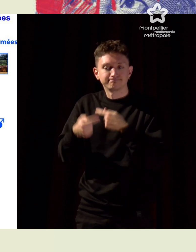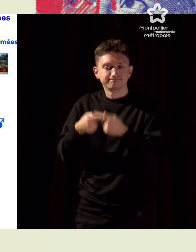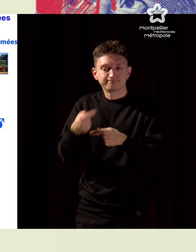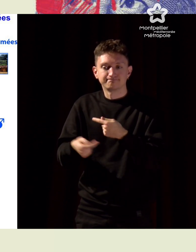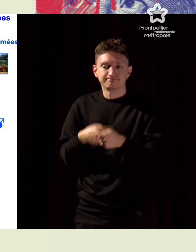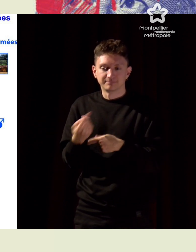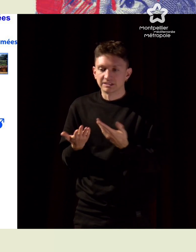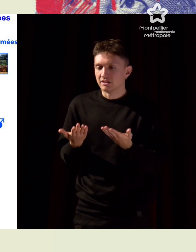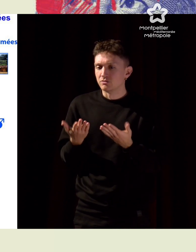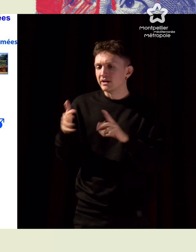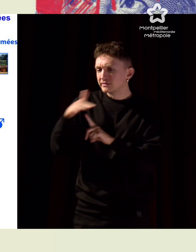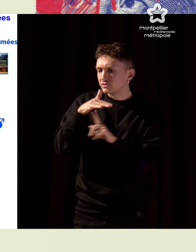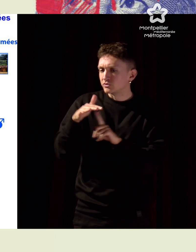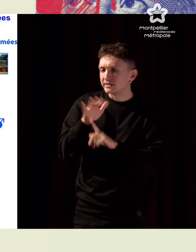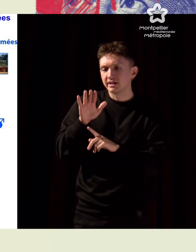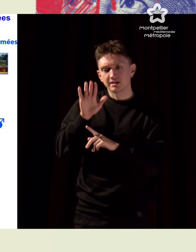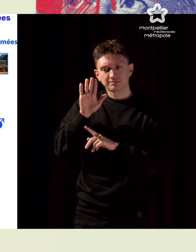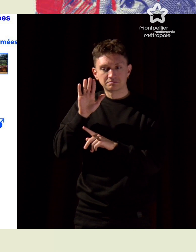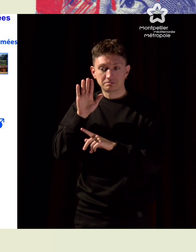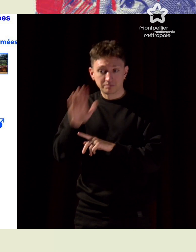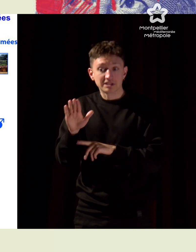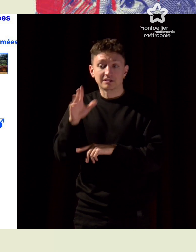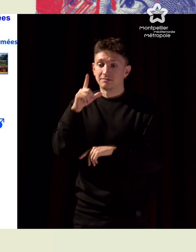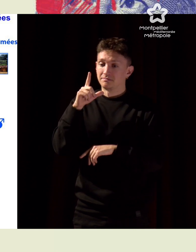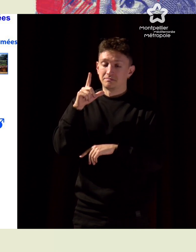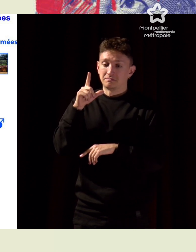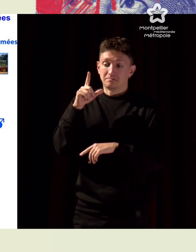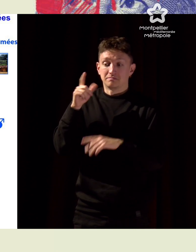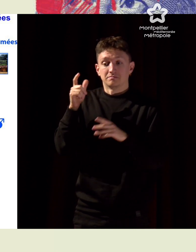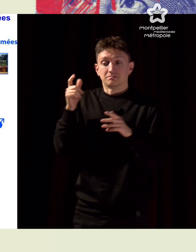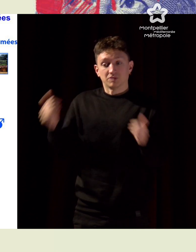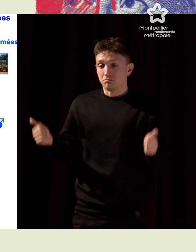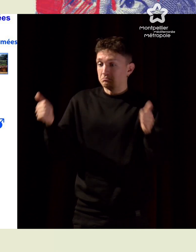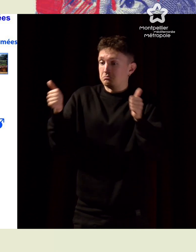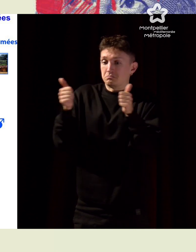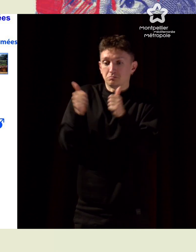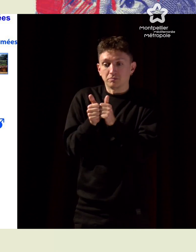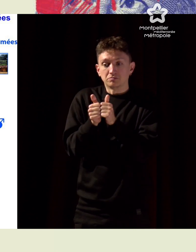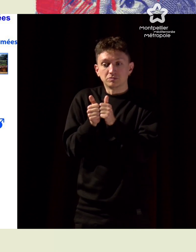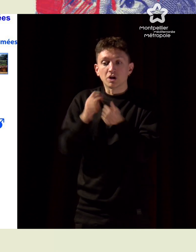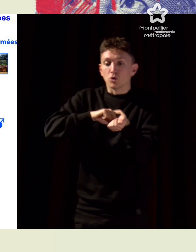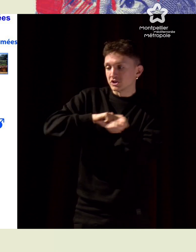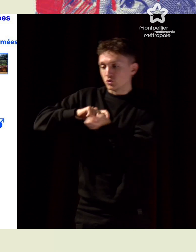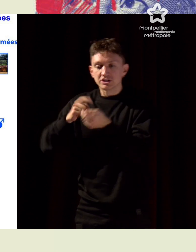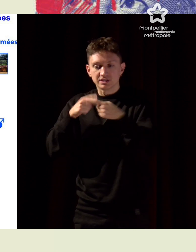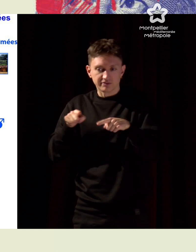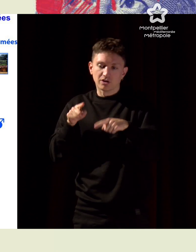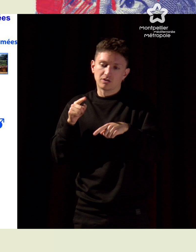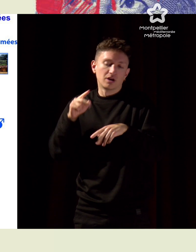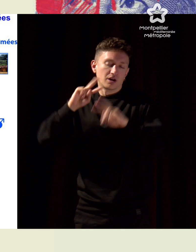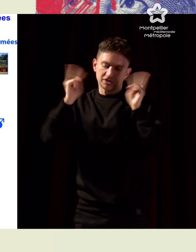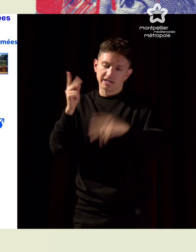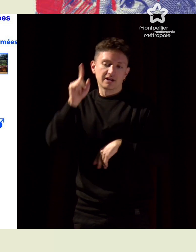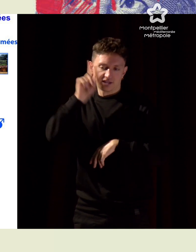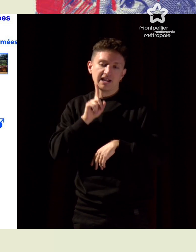je reviendrai dessus, mais c'est que quand vous avez un époux et une épouse qui viennent de villages différents, on va s'installer dans le village